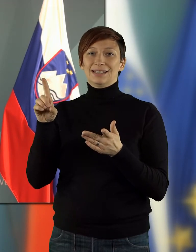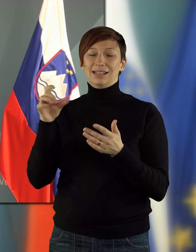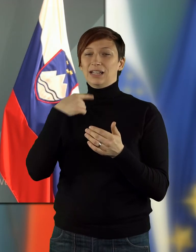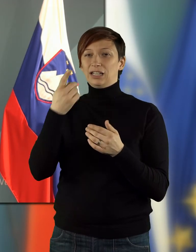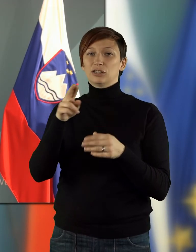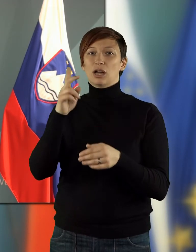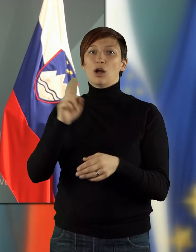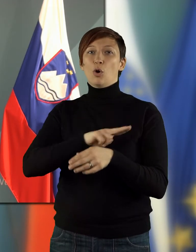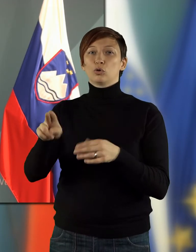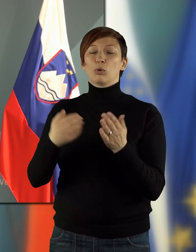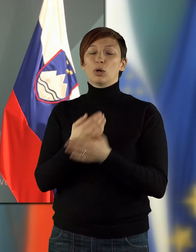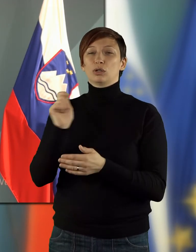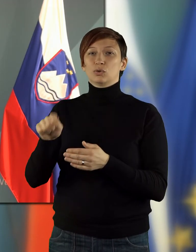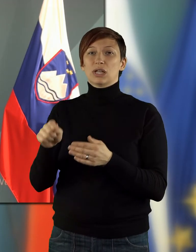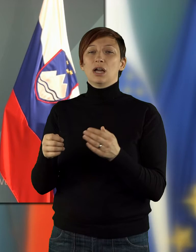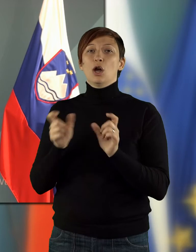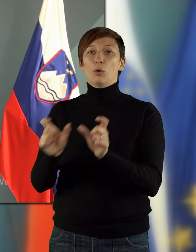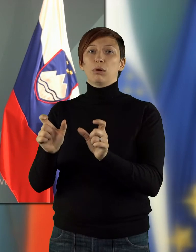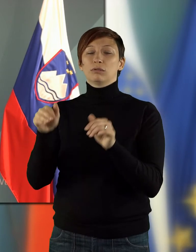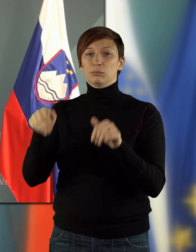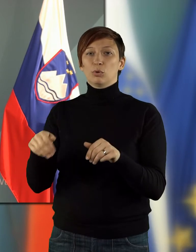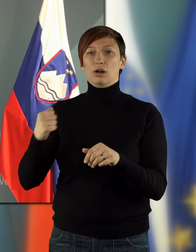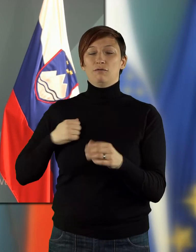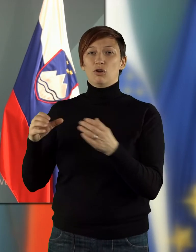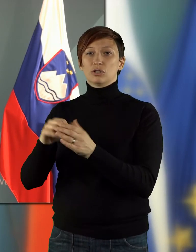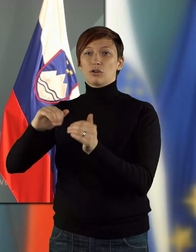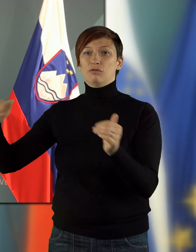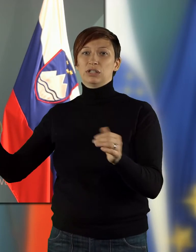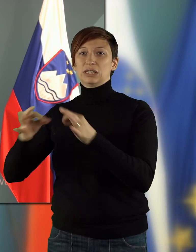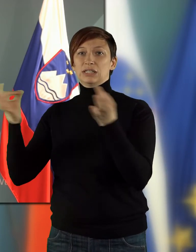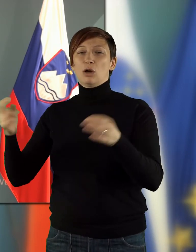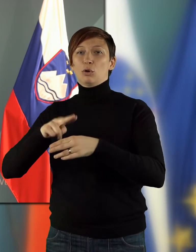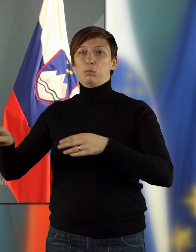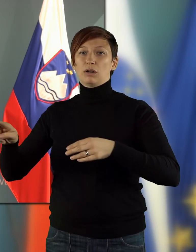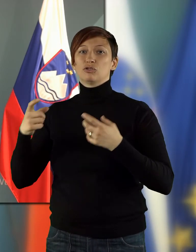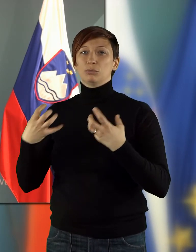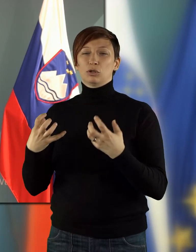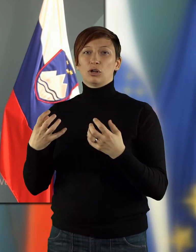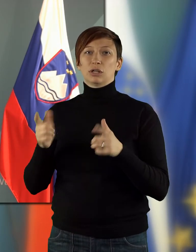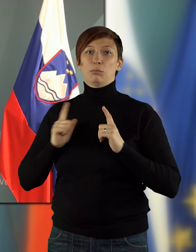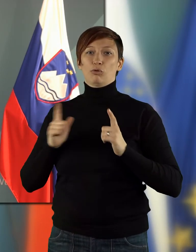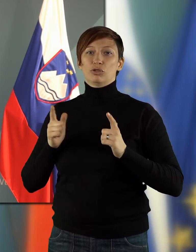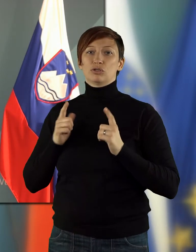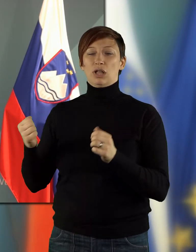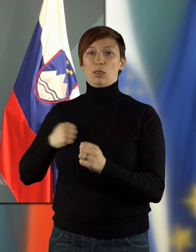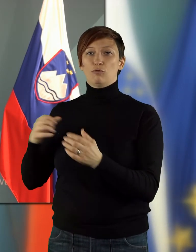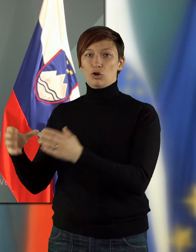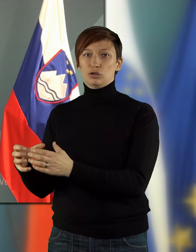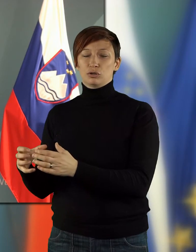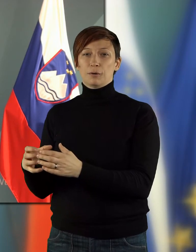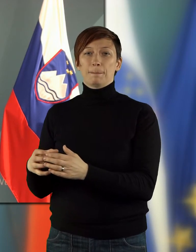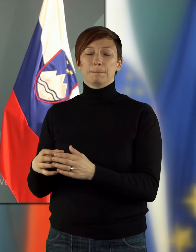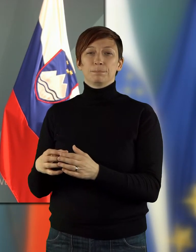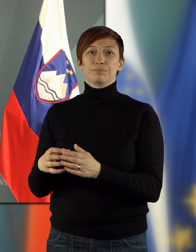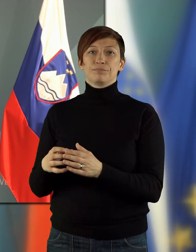je rekel na odboru za obrambo, da v bistvu bi mogli vojsko dati ven iz javne uprave, če bi hotel imeti profesionalno